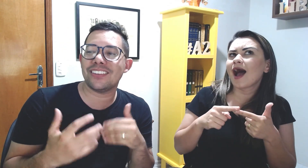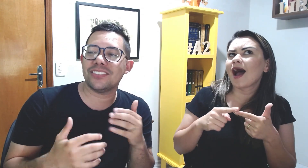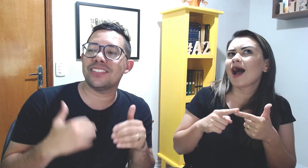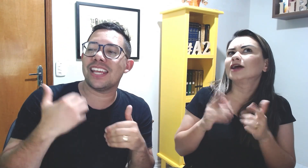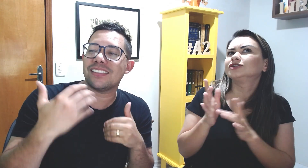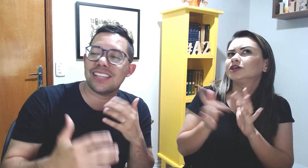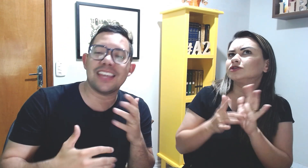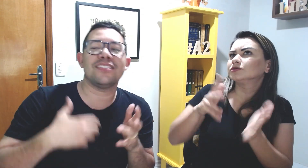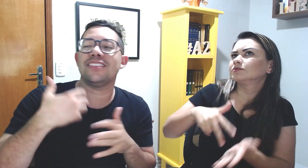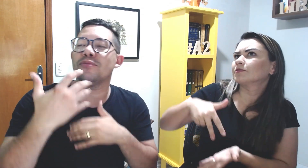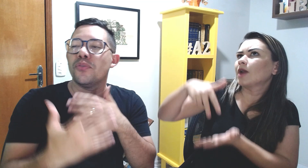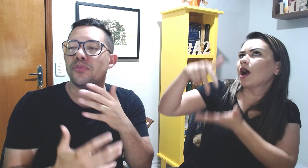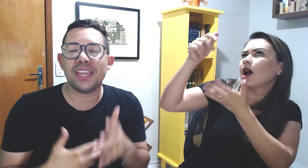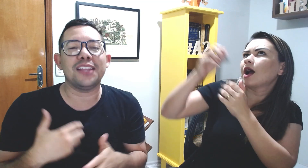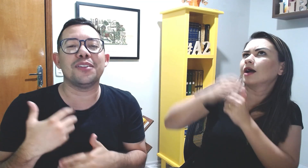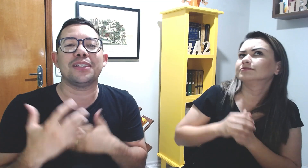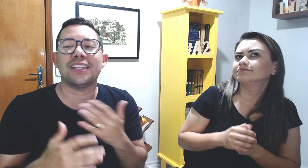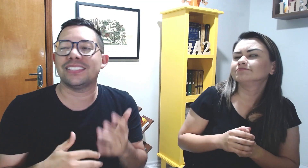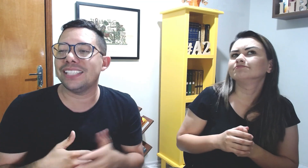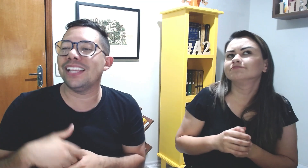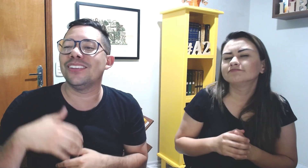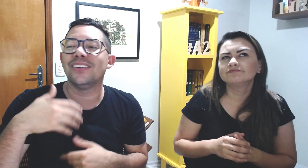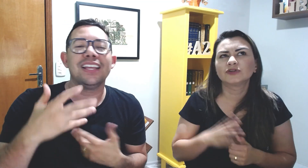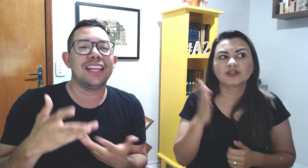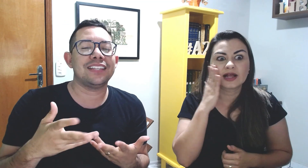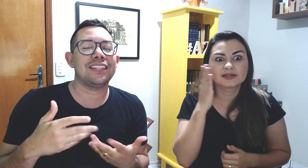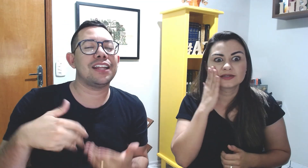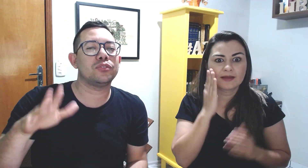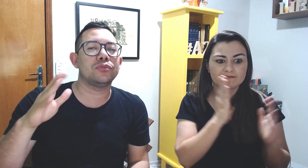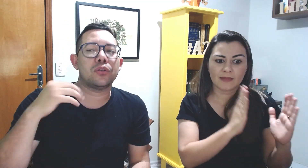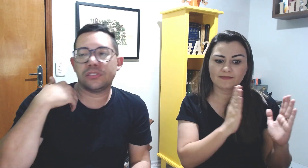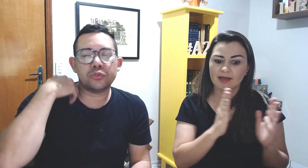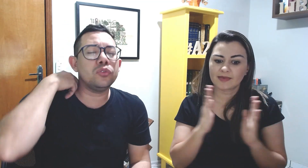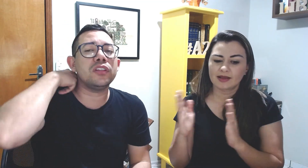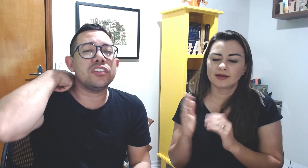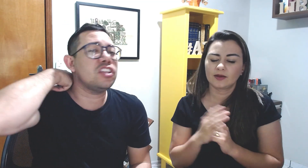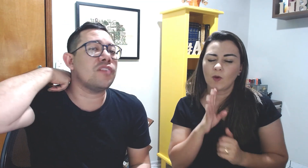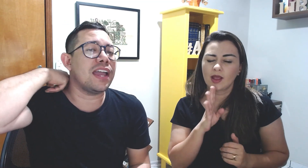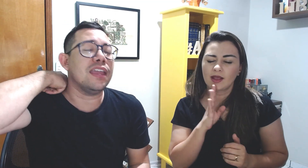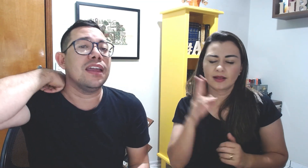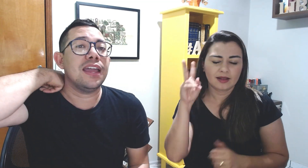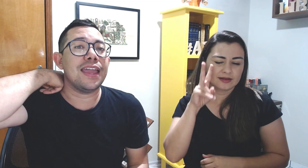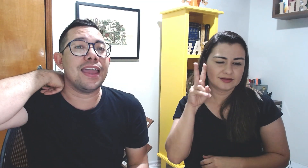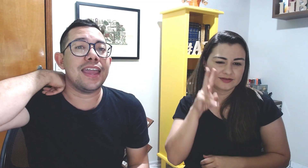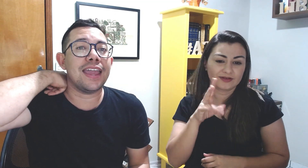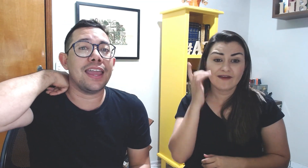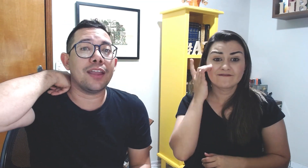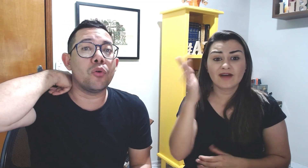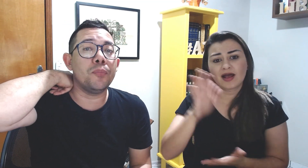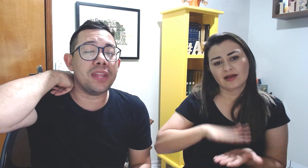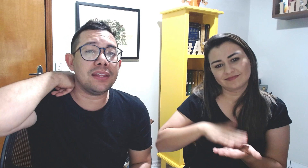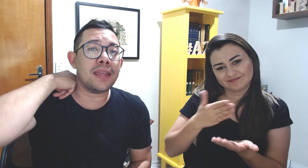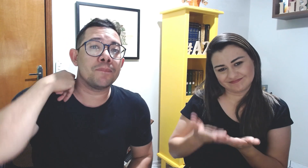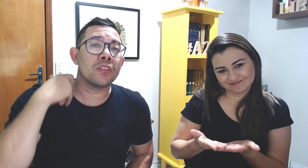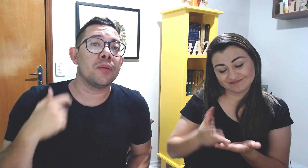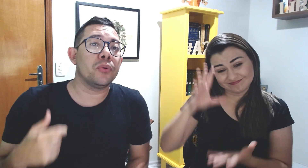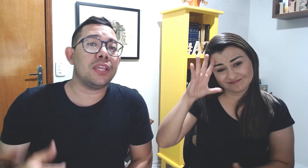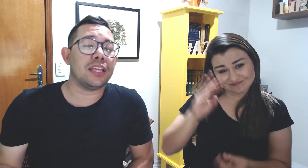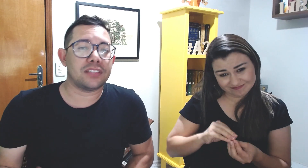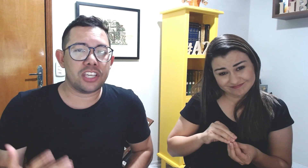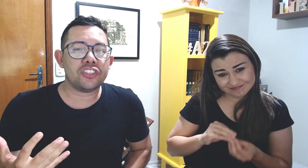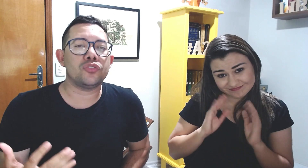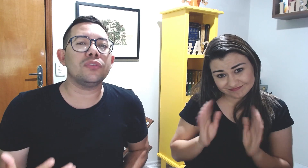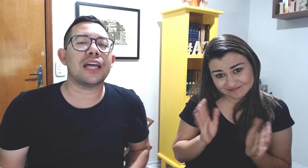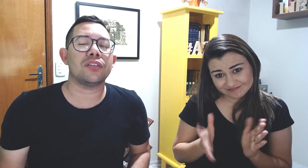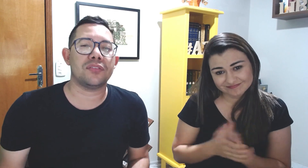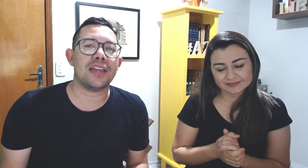acontecendo, né? Jesus crescendo, desenvolvendo, amadurecendo, sendo assunto aos céus. Tudo isso a gente vai compreender. Por quê?